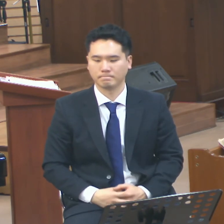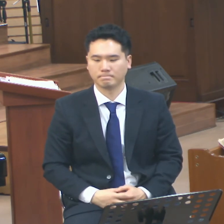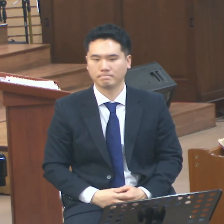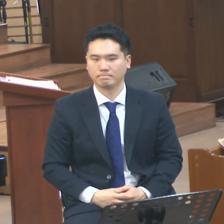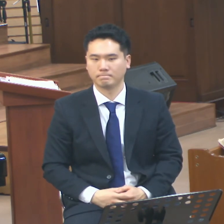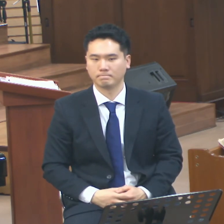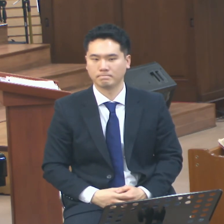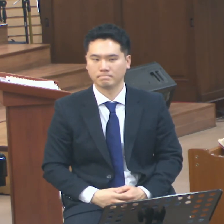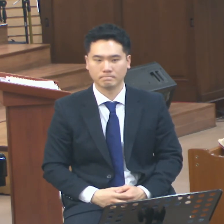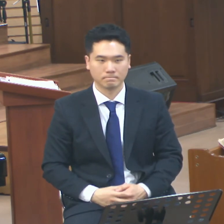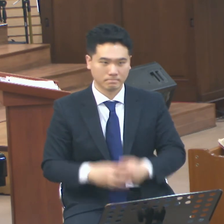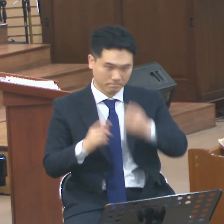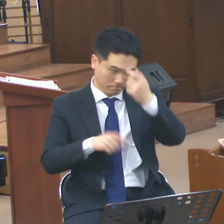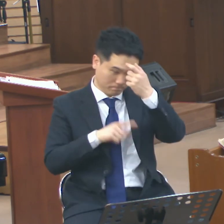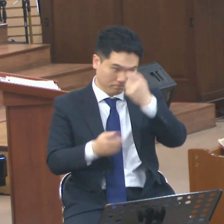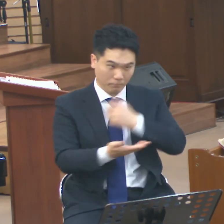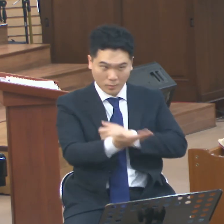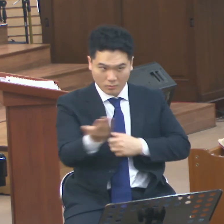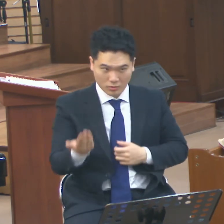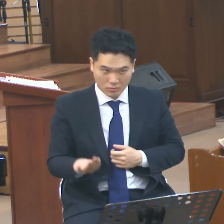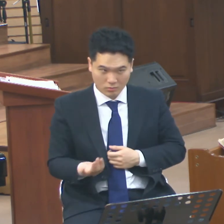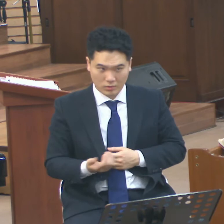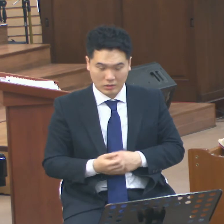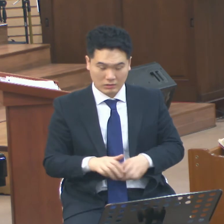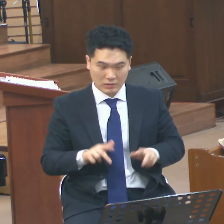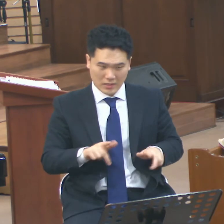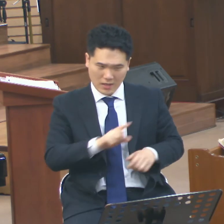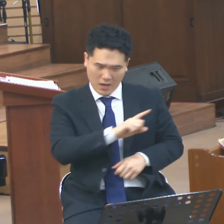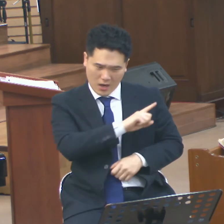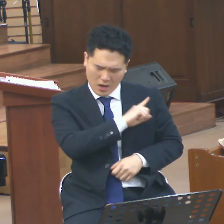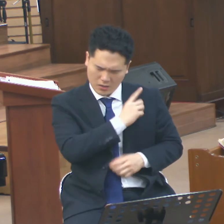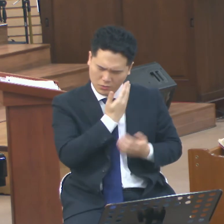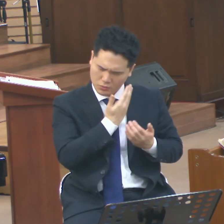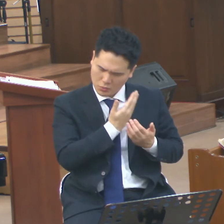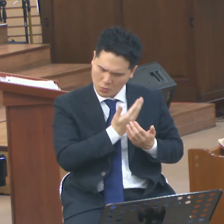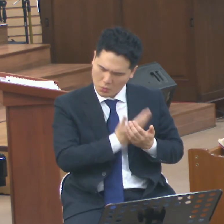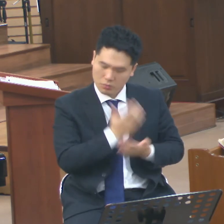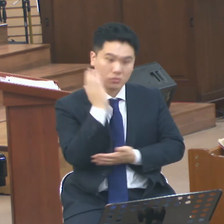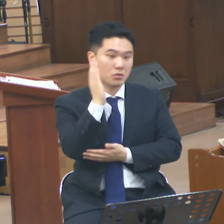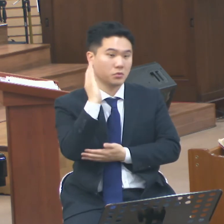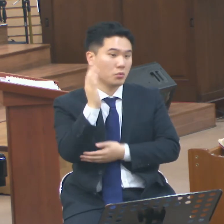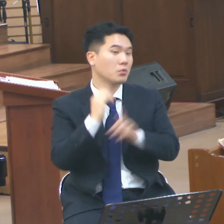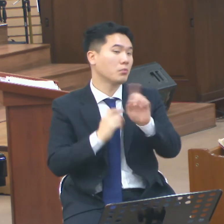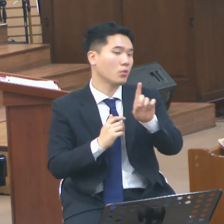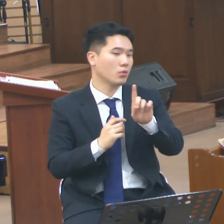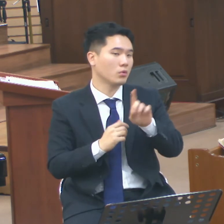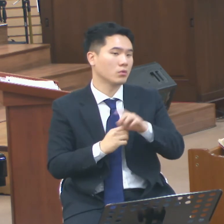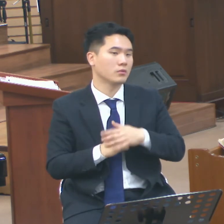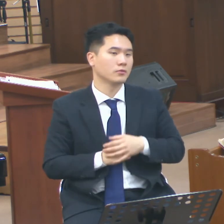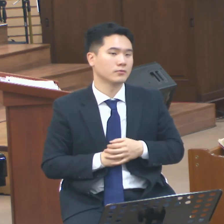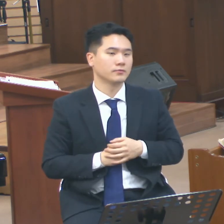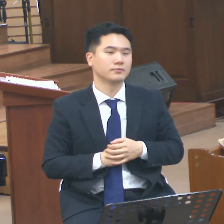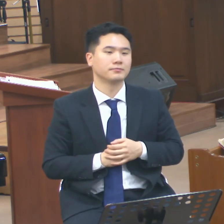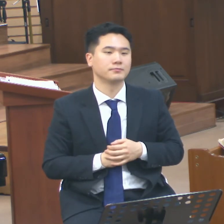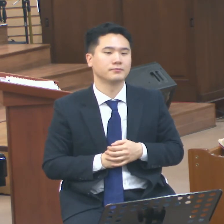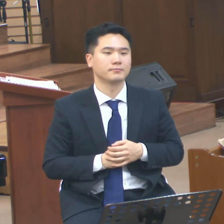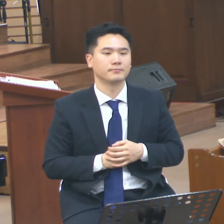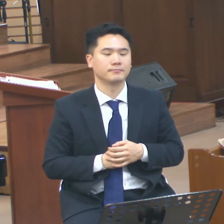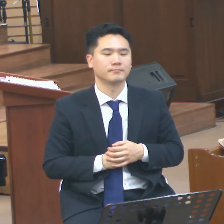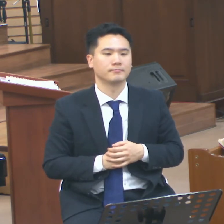성도 여러분, 가장 좋은 설교는 적절한 예화가 나오는 설교가 아니고요. 가장 좋은